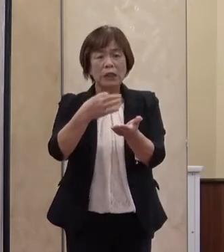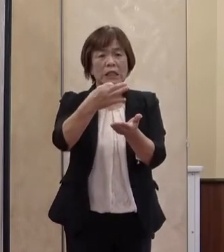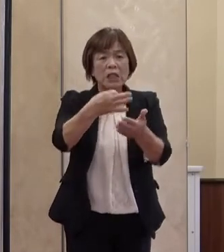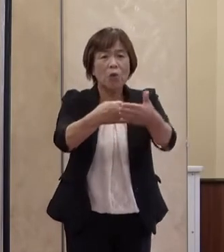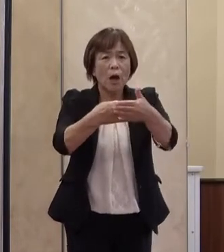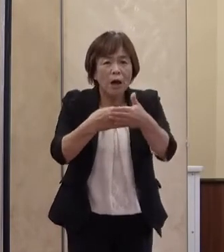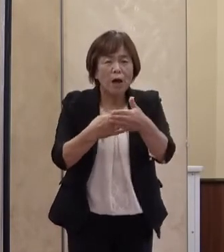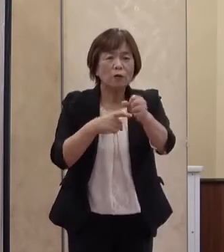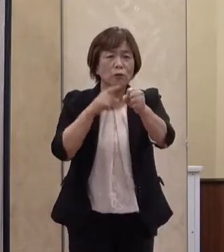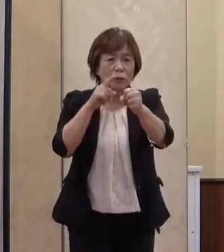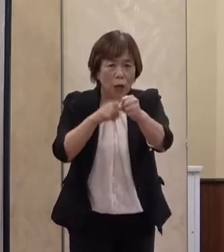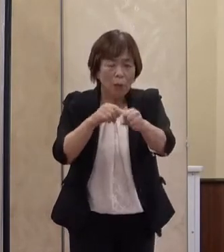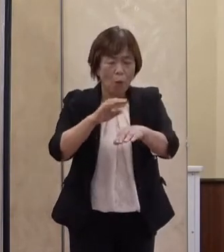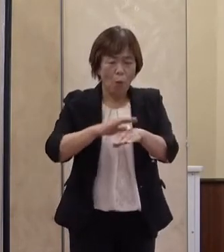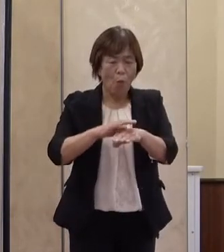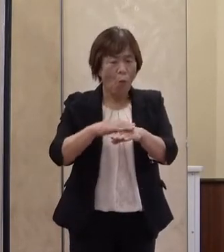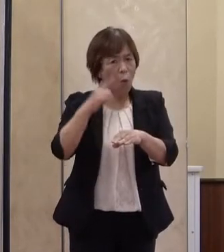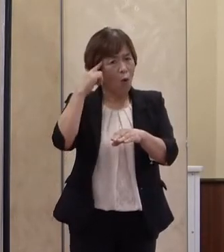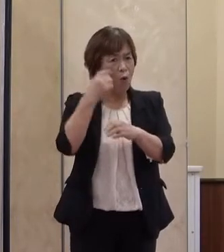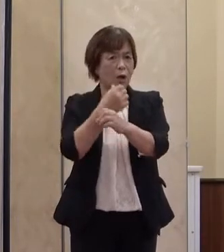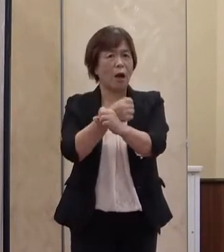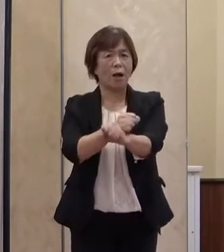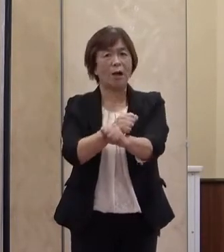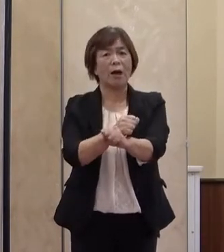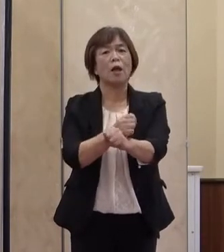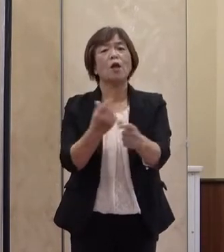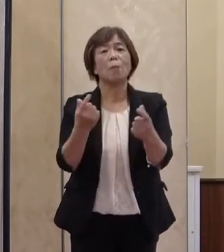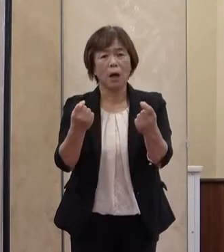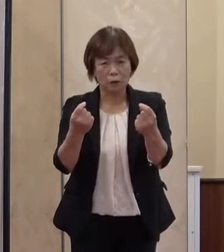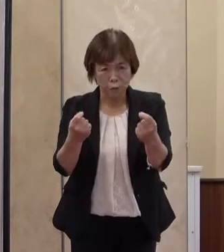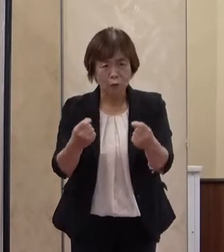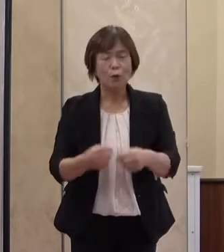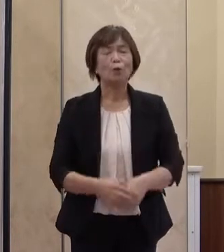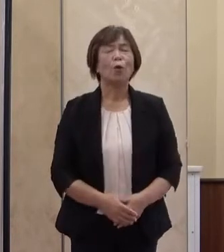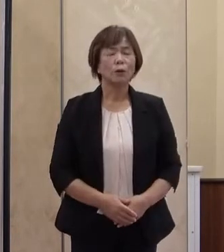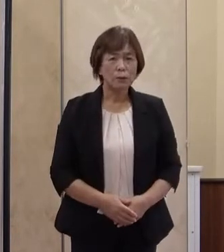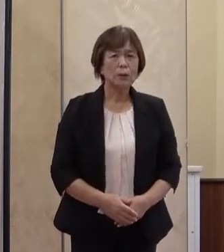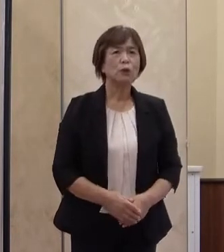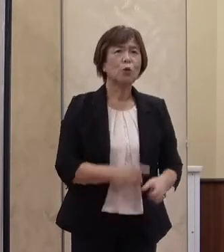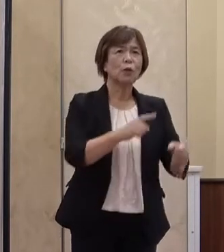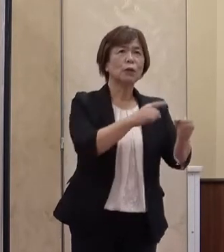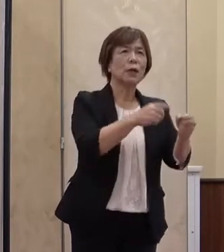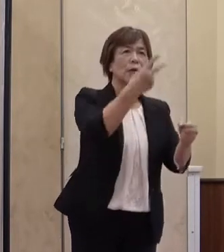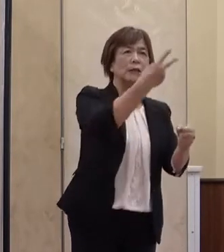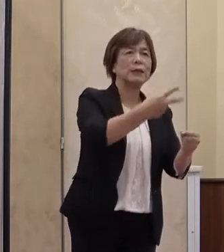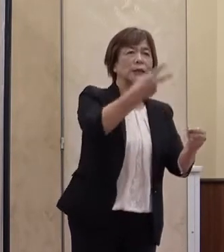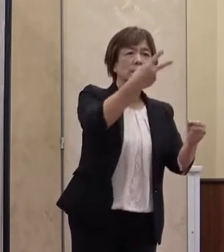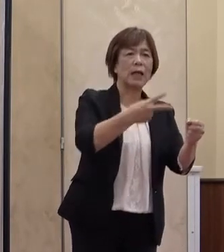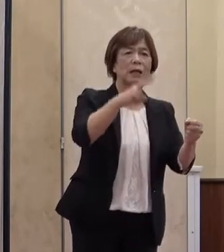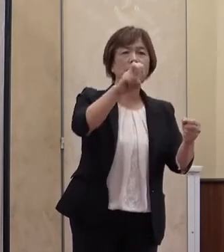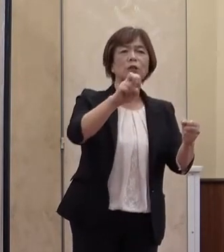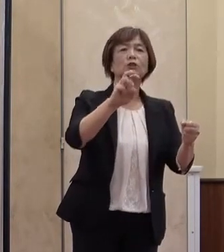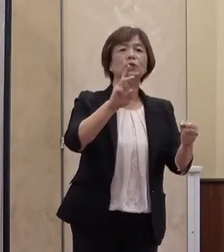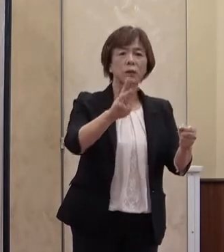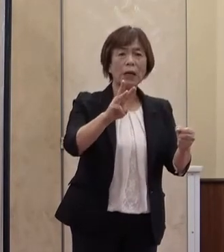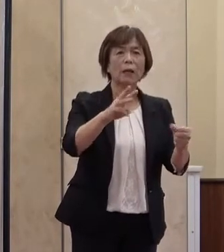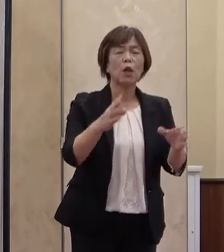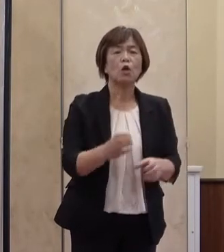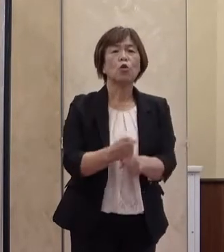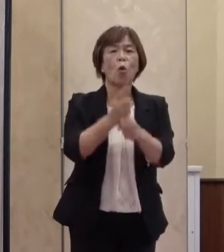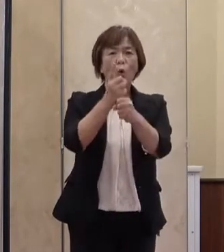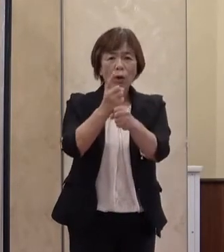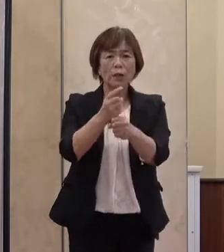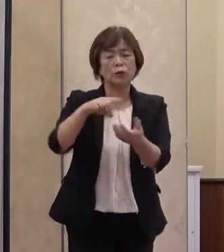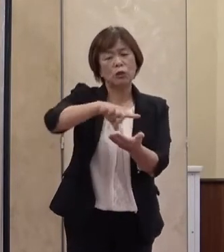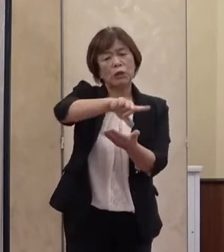からないやり方を考えます。となると、2023年の統一地方選挙、